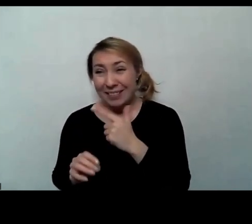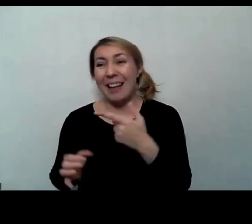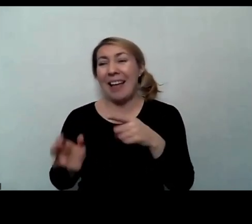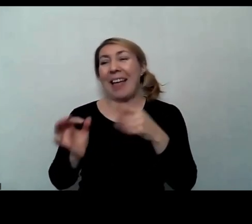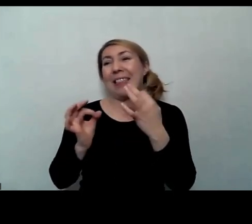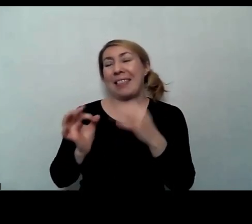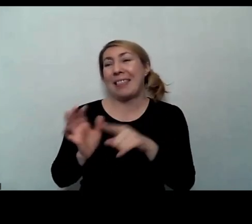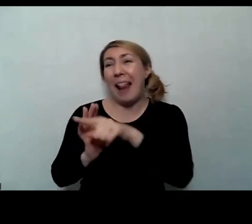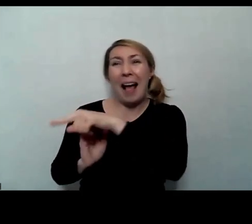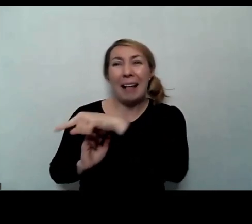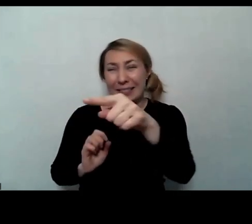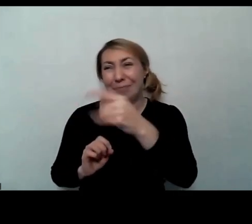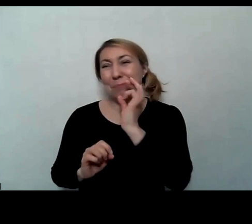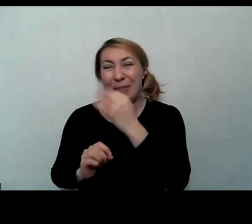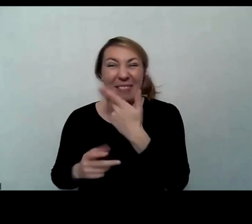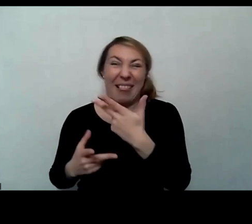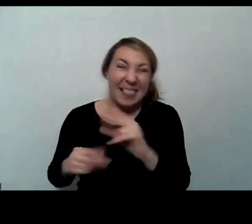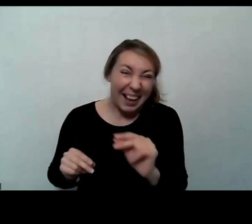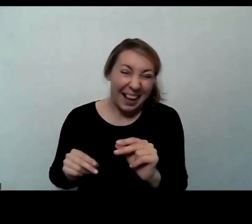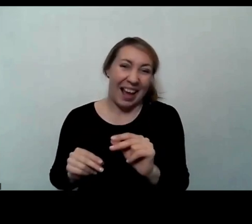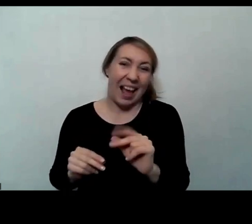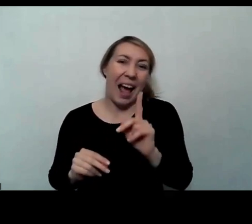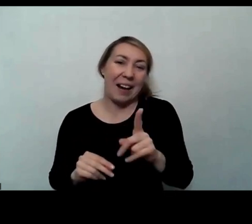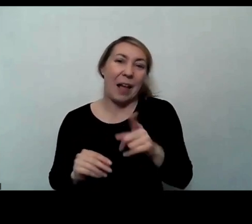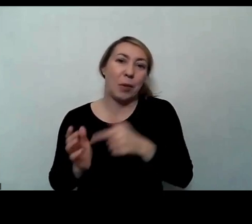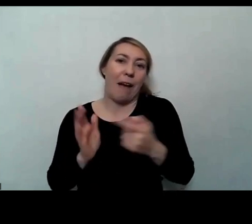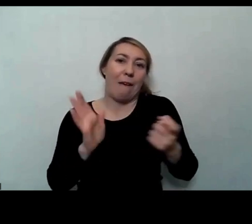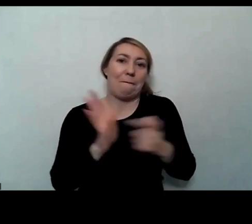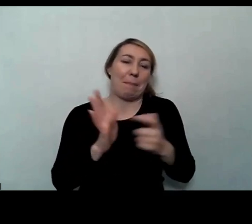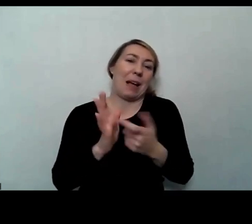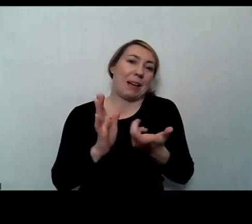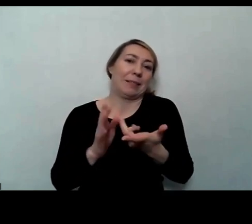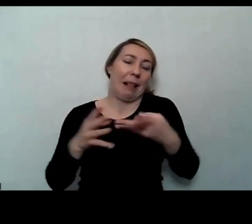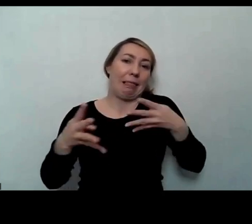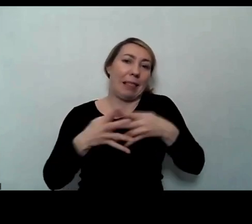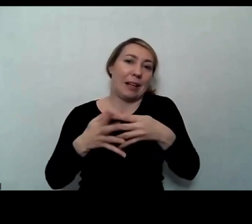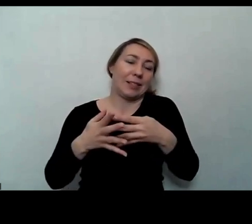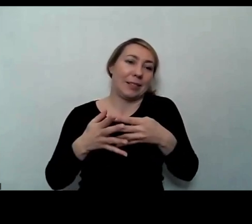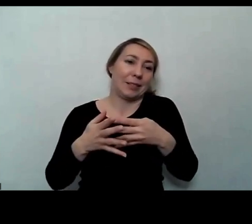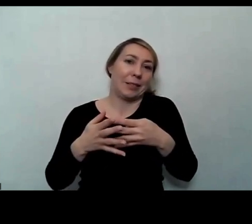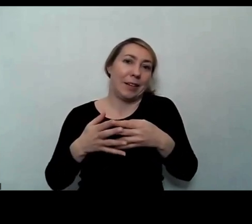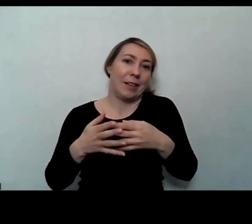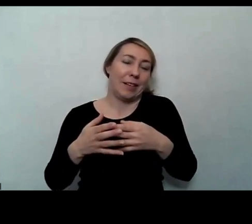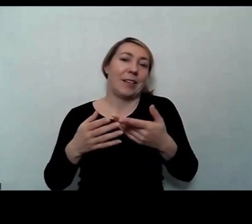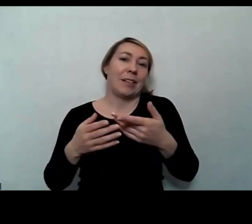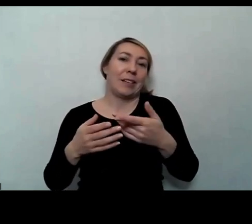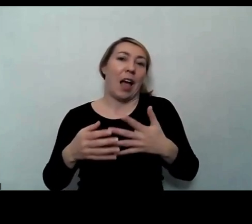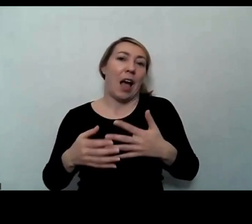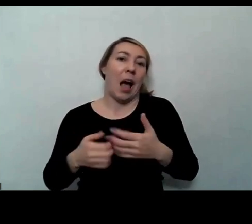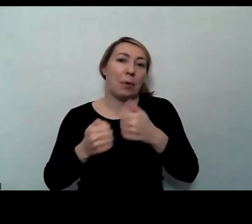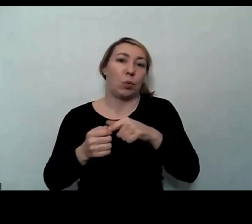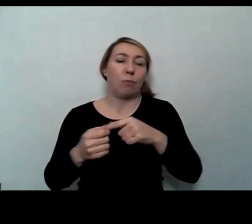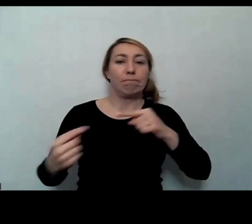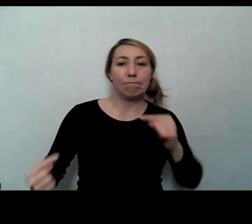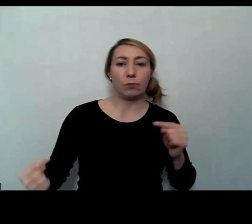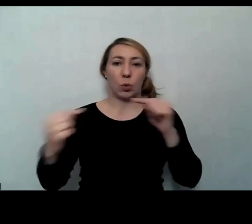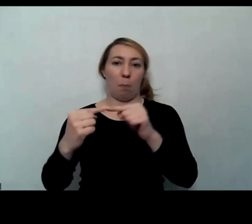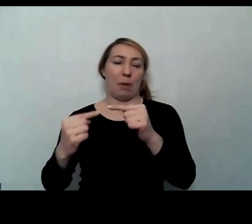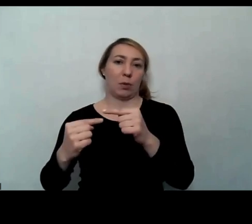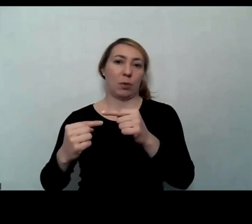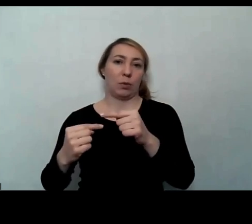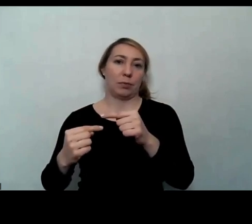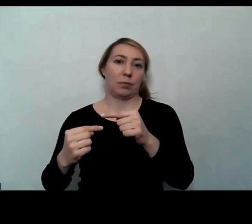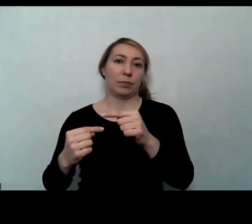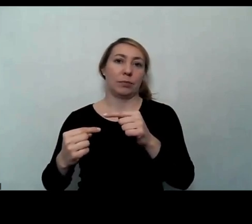nie są, ale no, to były też wymogi testu i tego narzędzia, żeby ono było faktycznie odpowiednie, na miarę